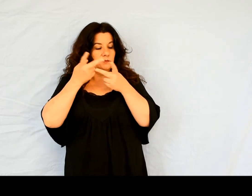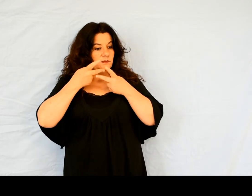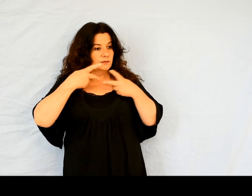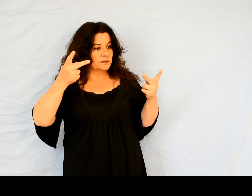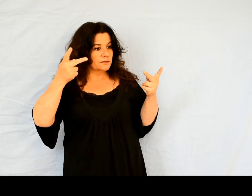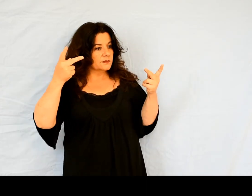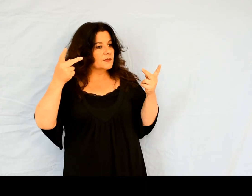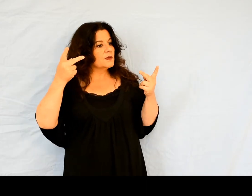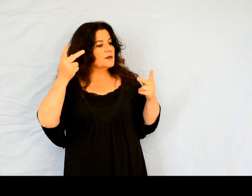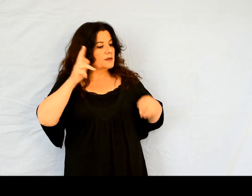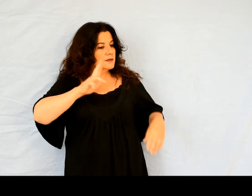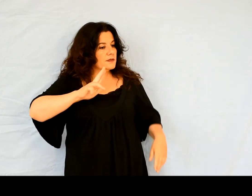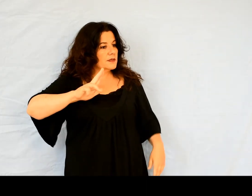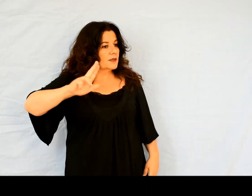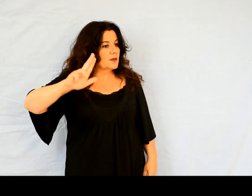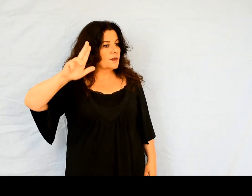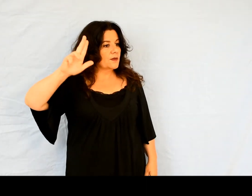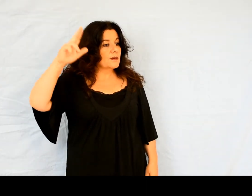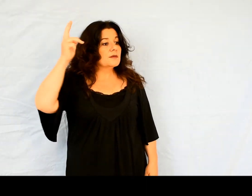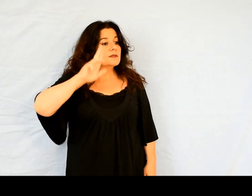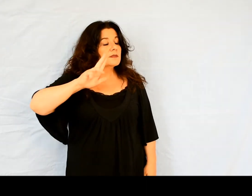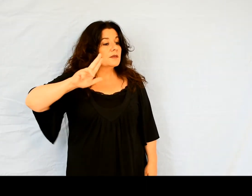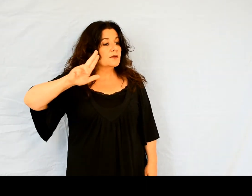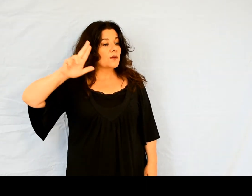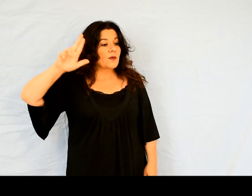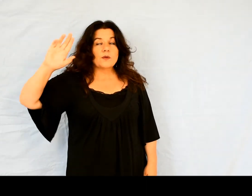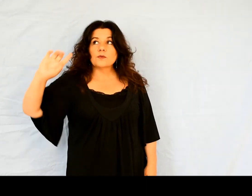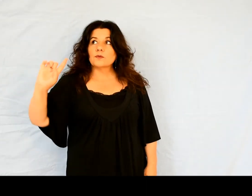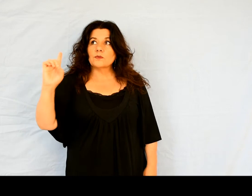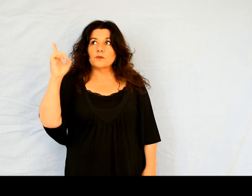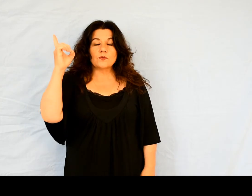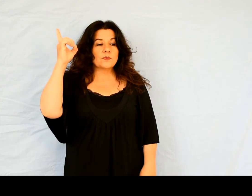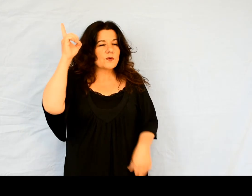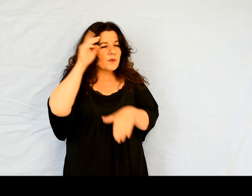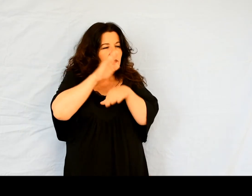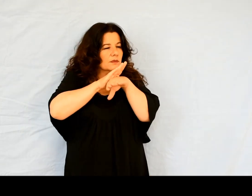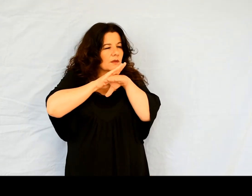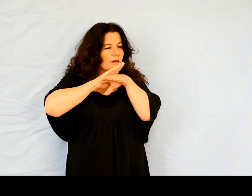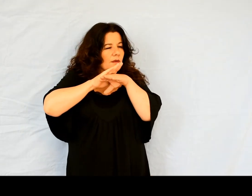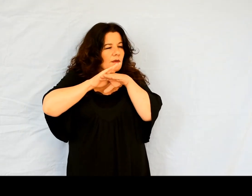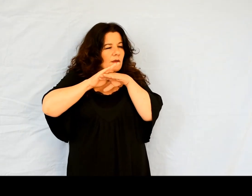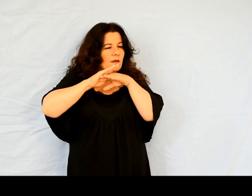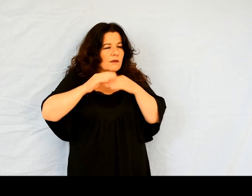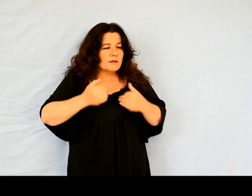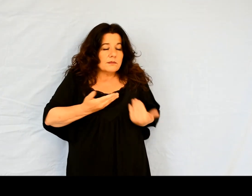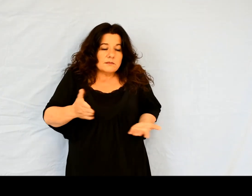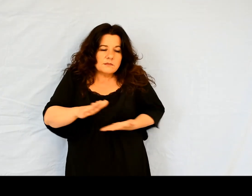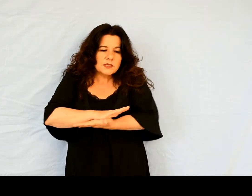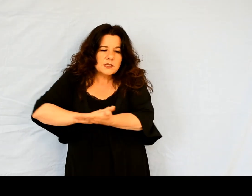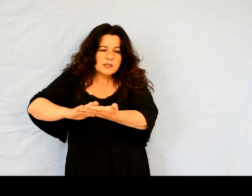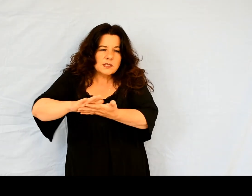Dieu tendre et miséricordieux, lent à la colère, plein d'amour et de